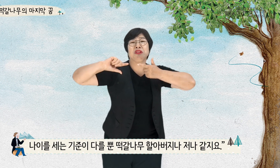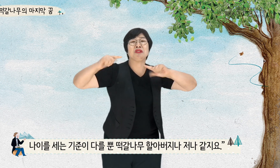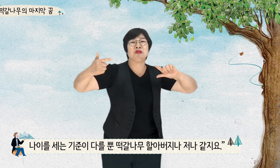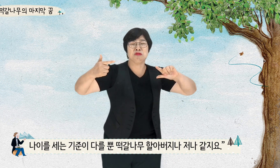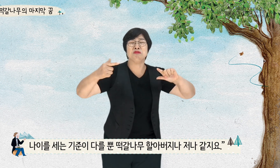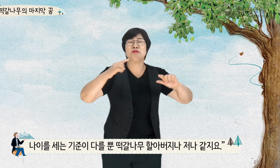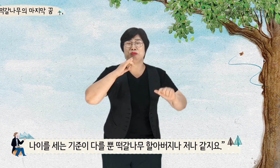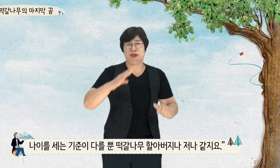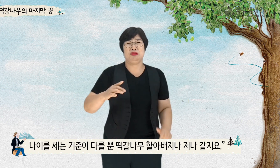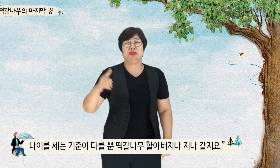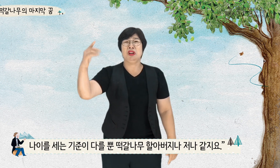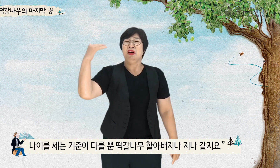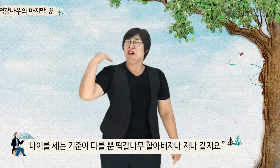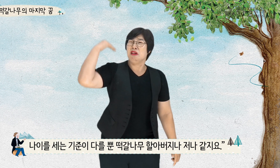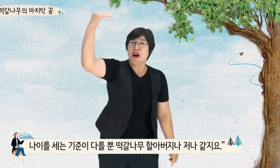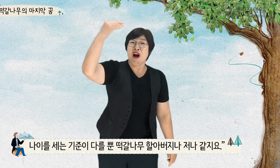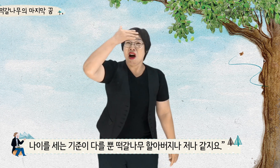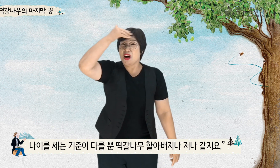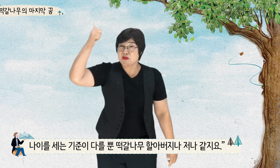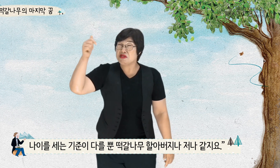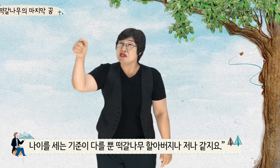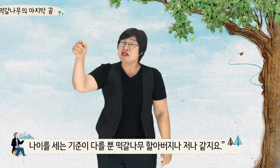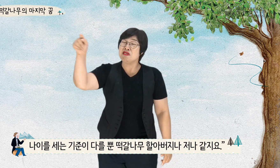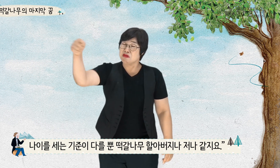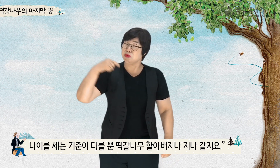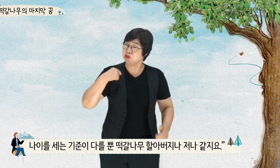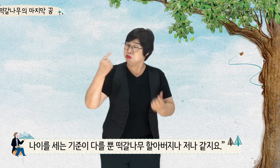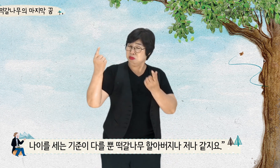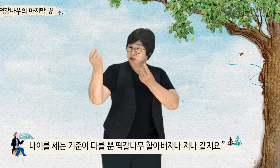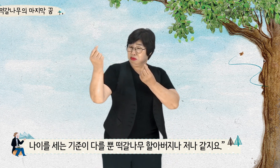뿐 떡갈나무 할아버지나 저나 같지요.